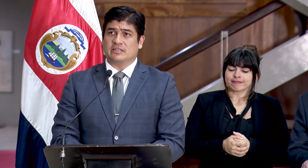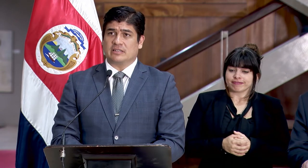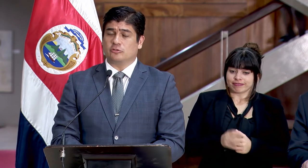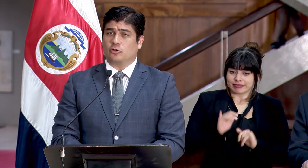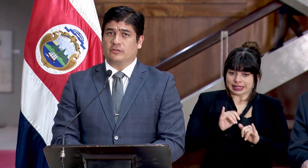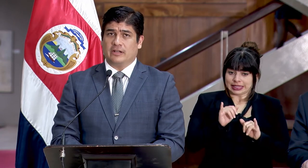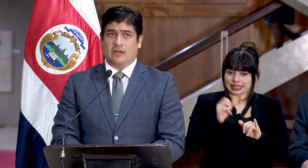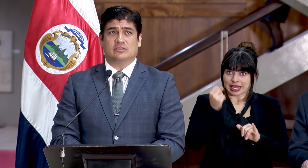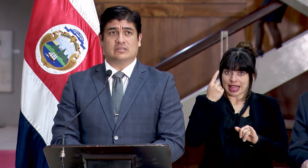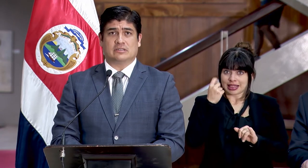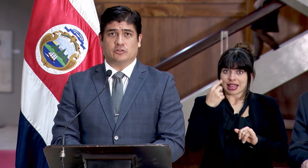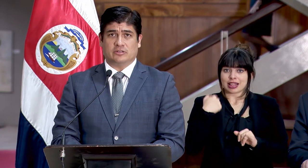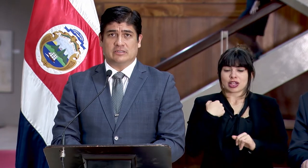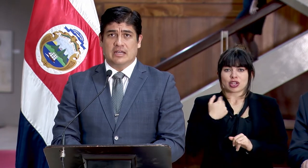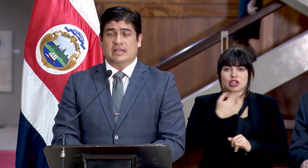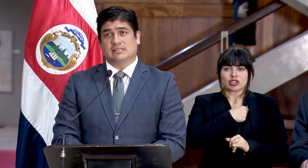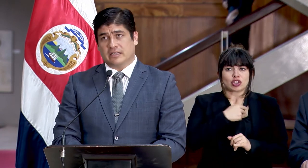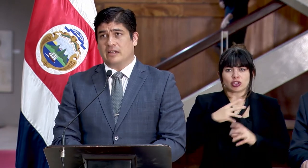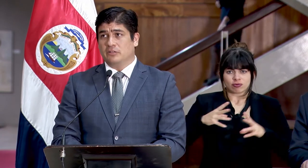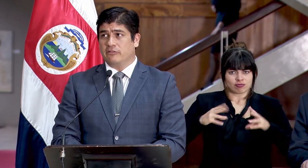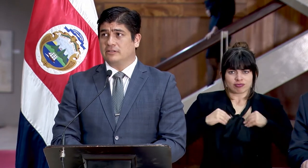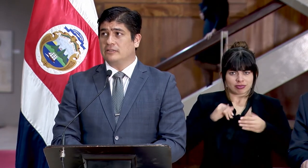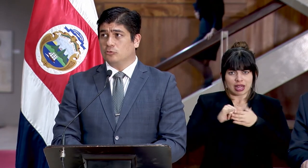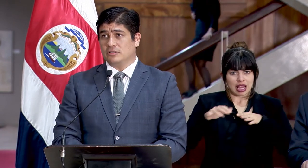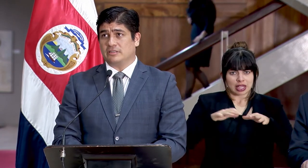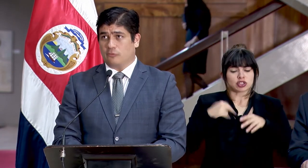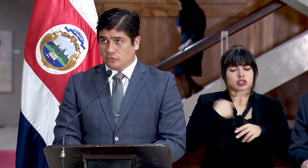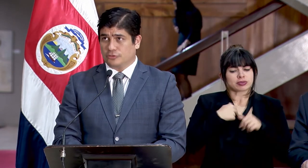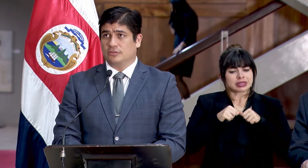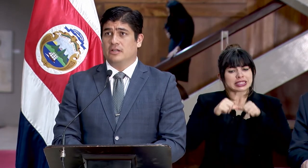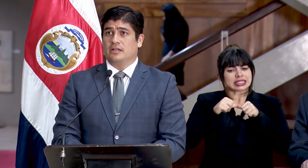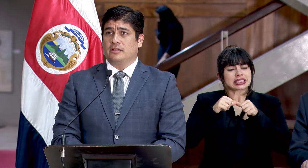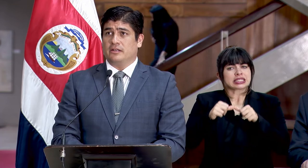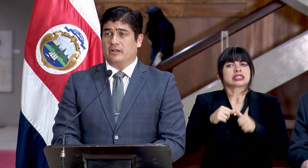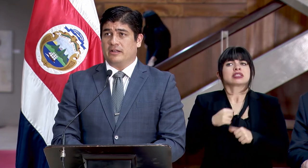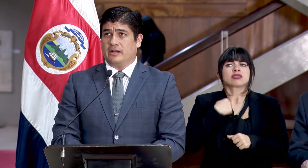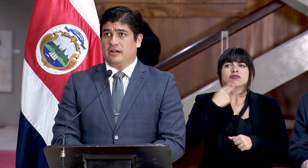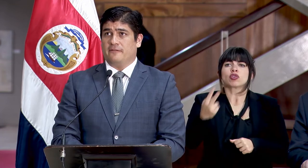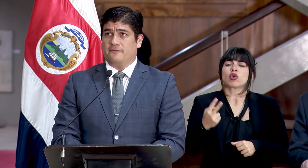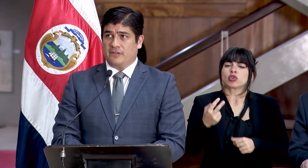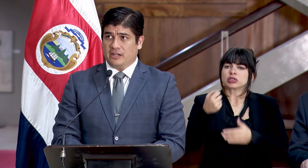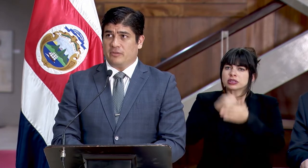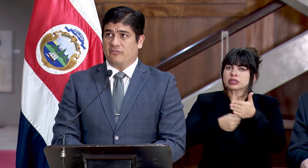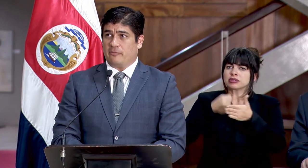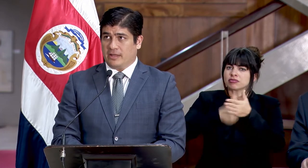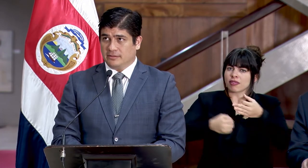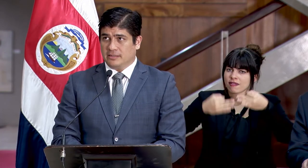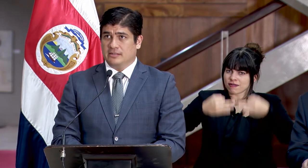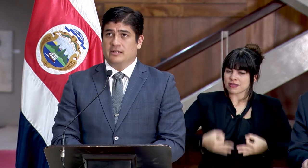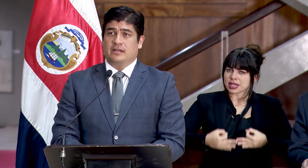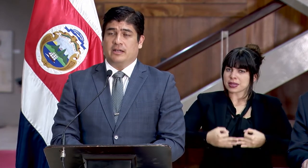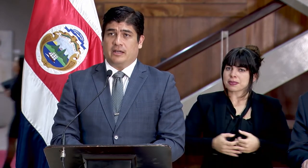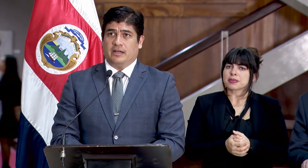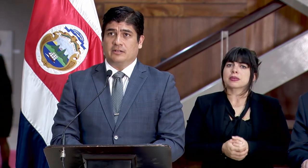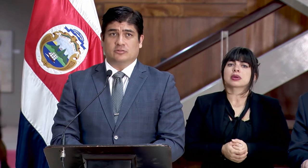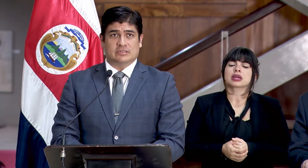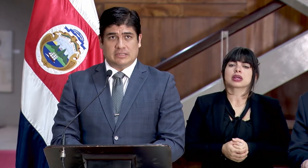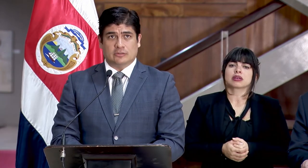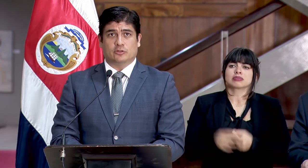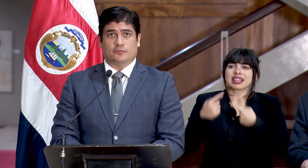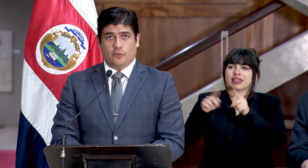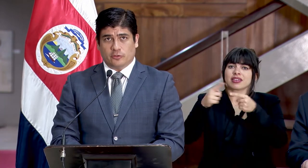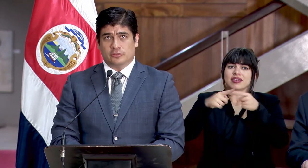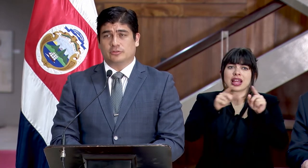Entendiendo eso así es que hemos condenado estas acciones y seguiremos levantando nuestra voz de manera firme y vehemente en